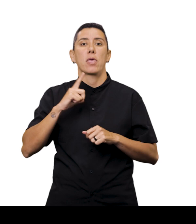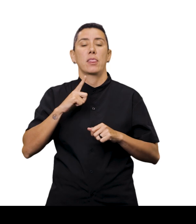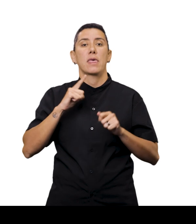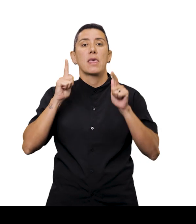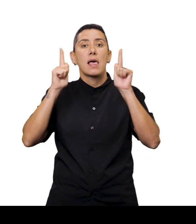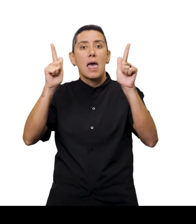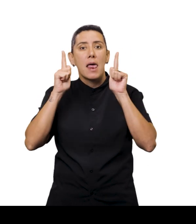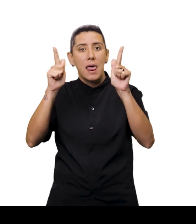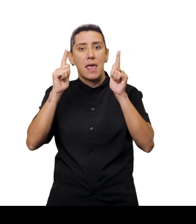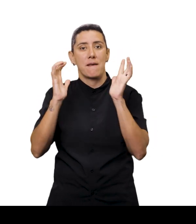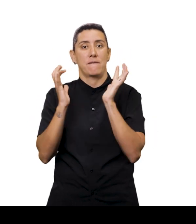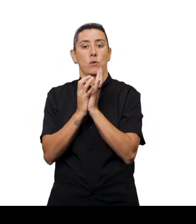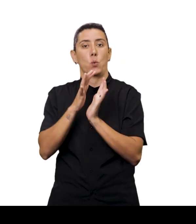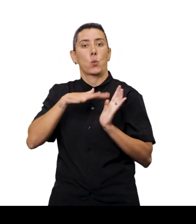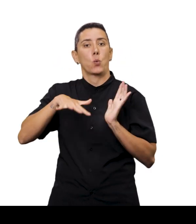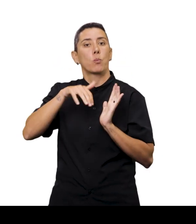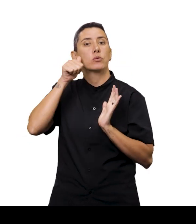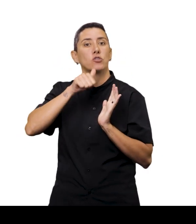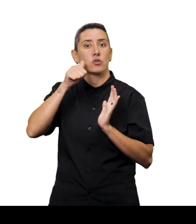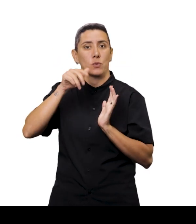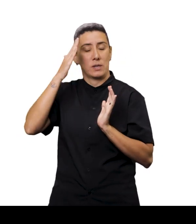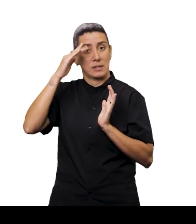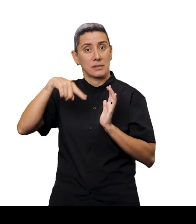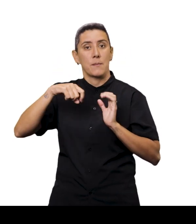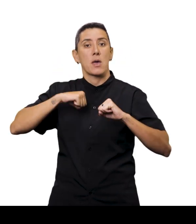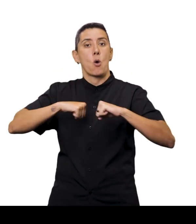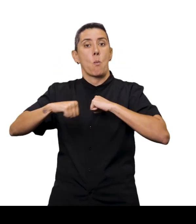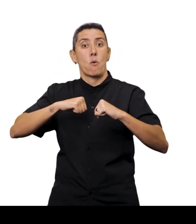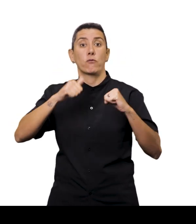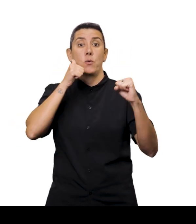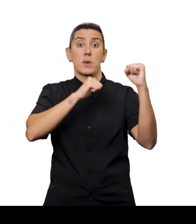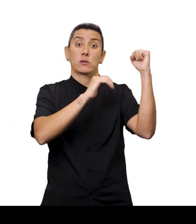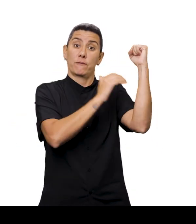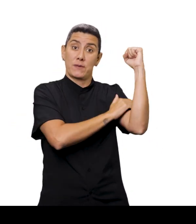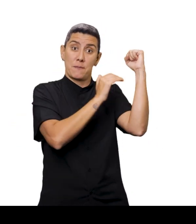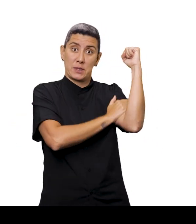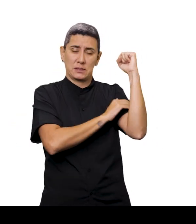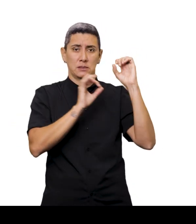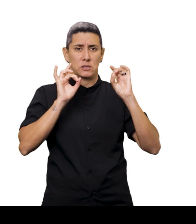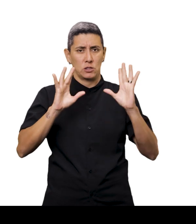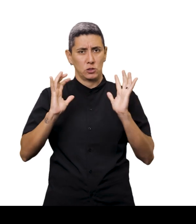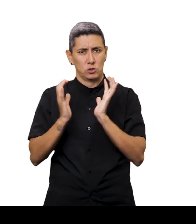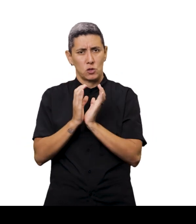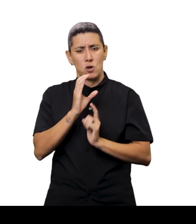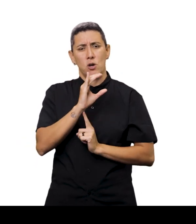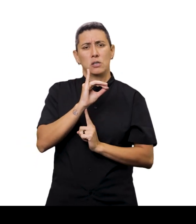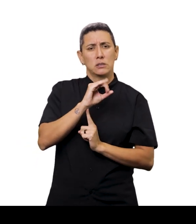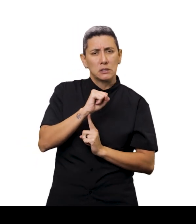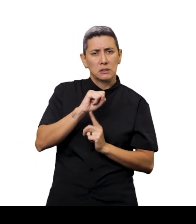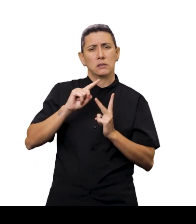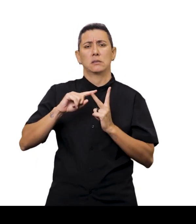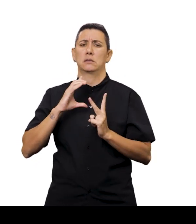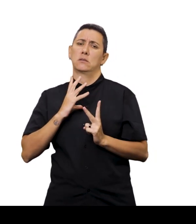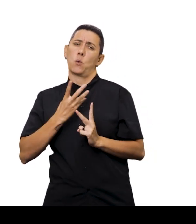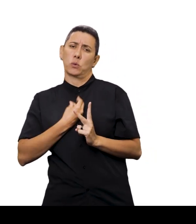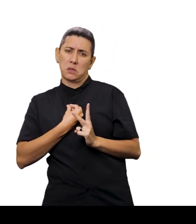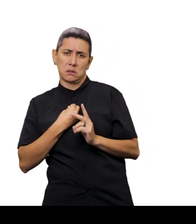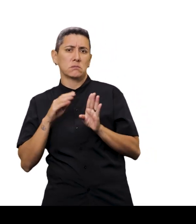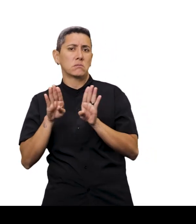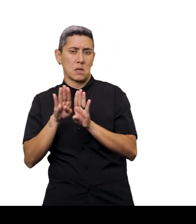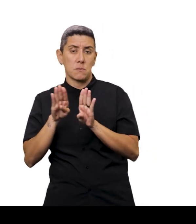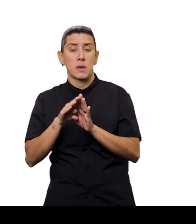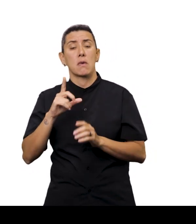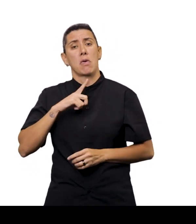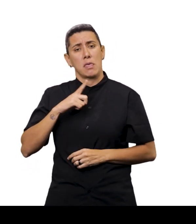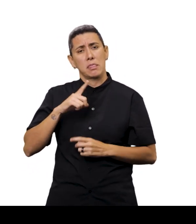O coletivo conta que, apesar de sabermos que o movimento feminista é composto não só por mulheres cis e